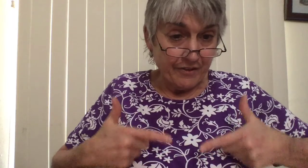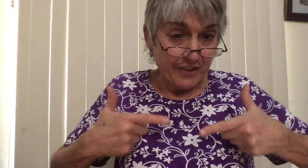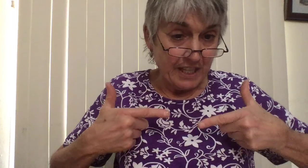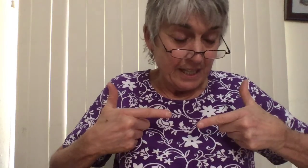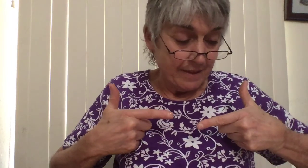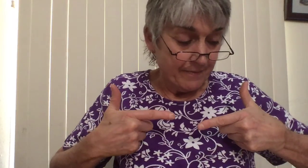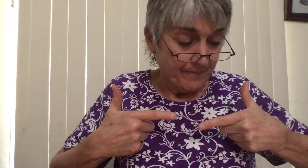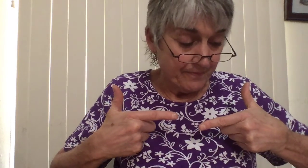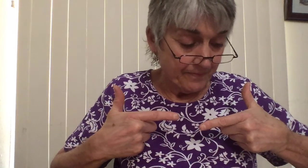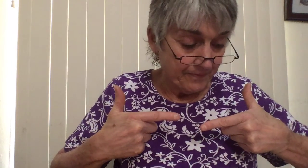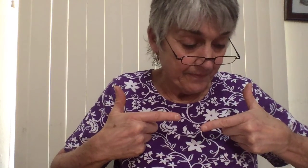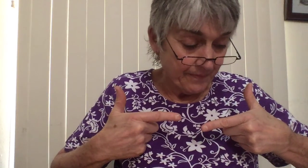vit,